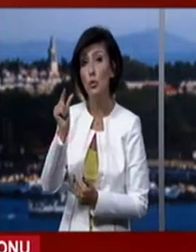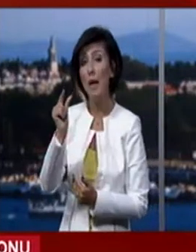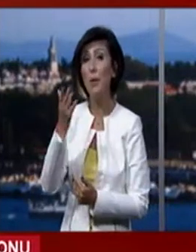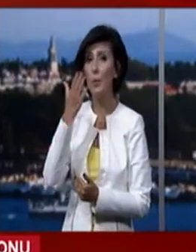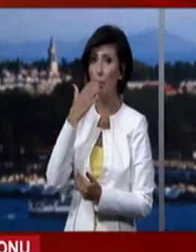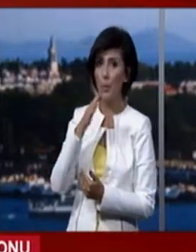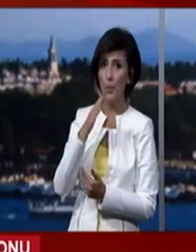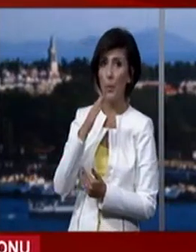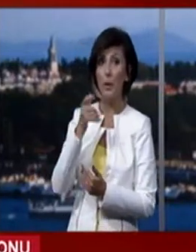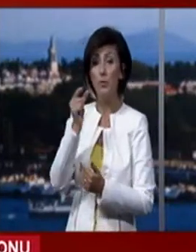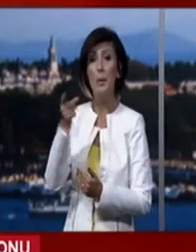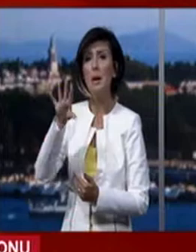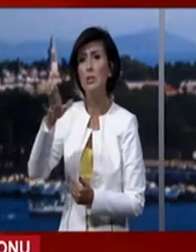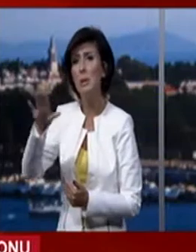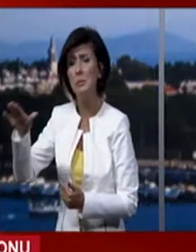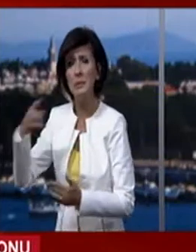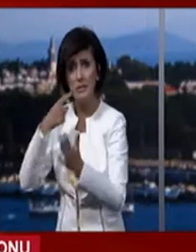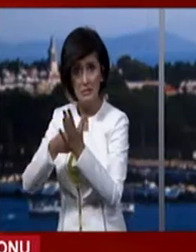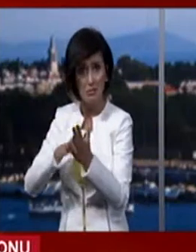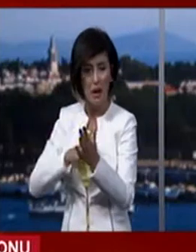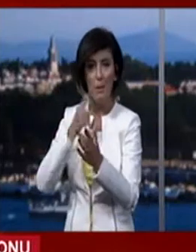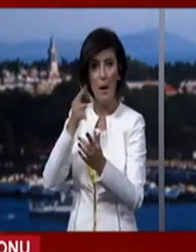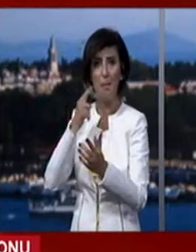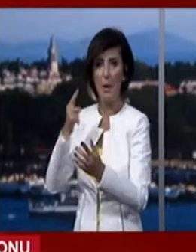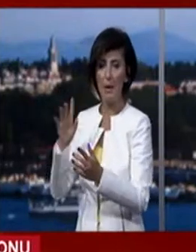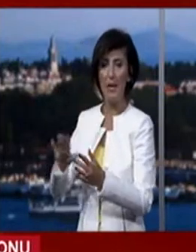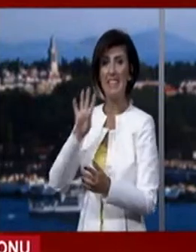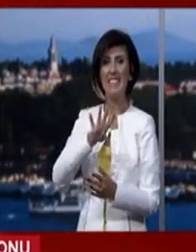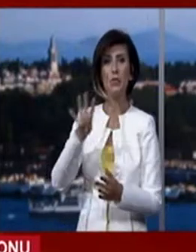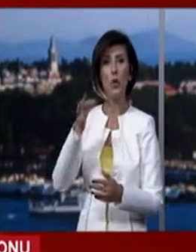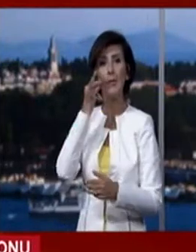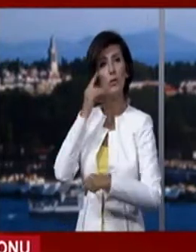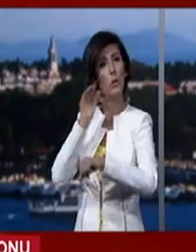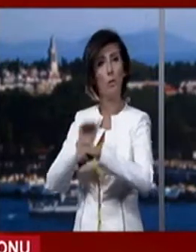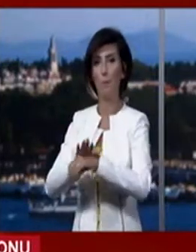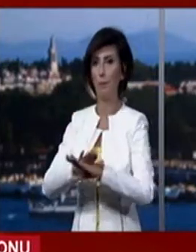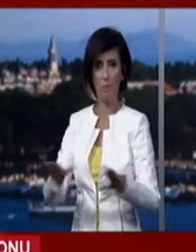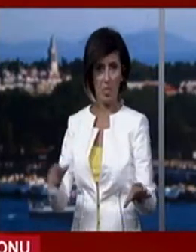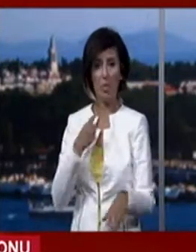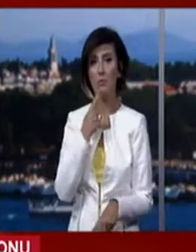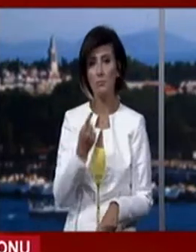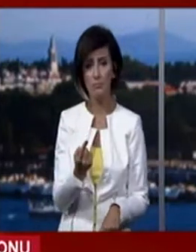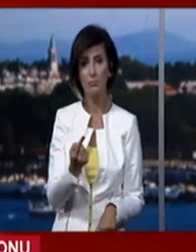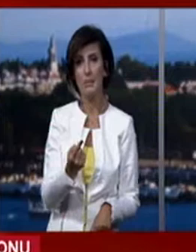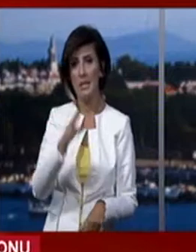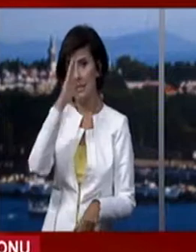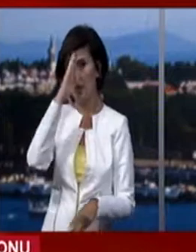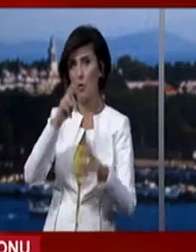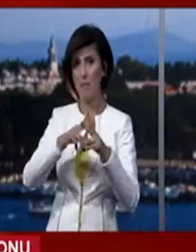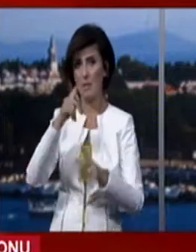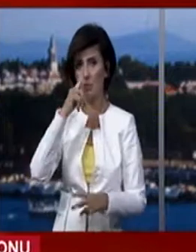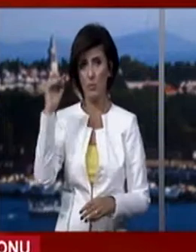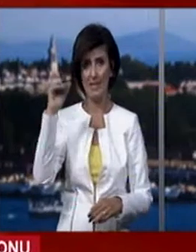varsa onlara da bakıldı. Şu ana kadar 44 kişi gözaltına alındı. İstanbul Emniyet Müdürlüğü'ne getirildi.